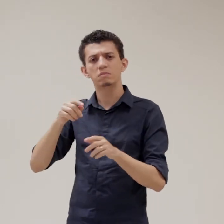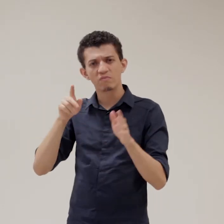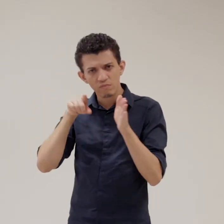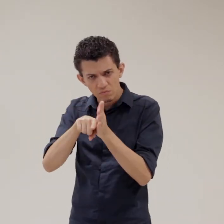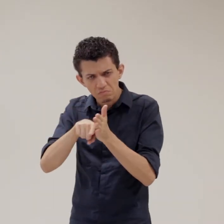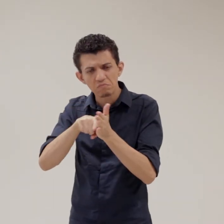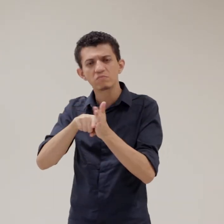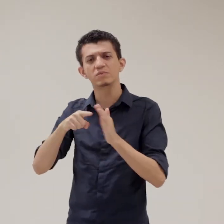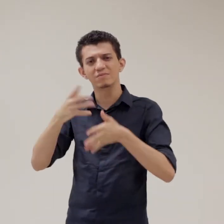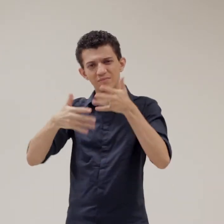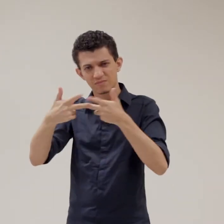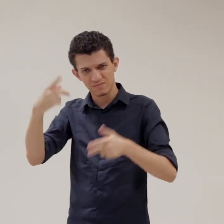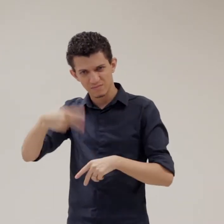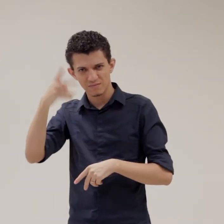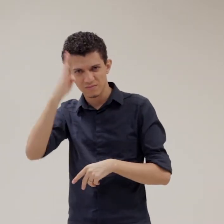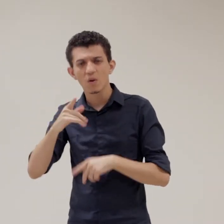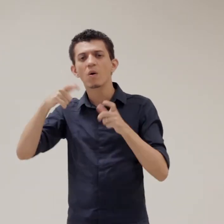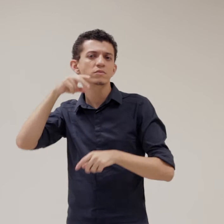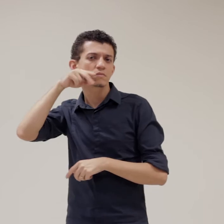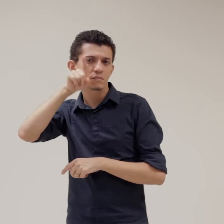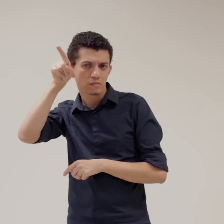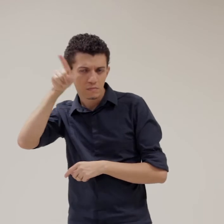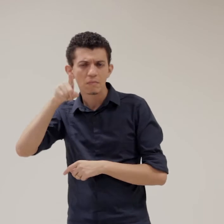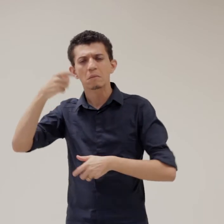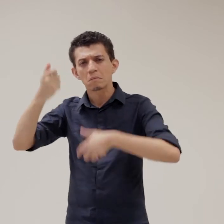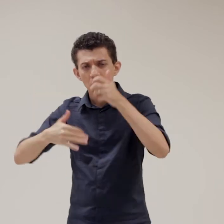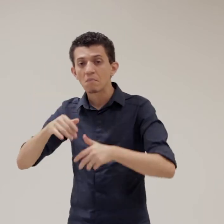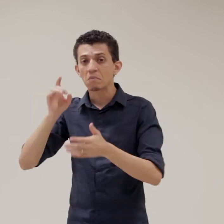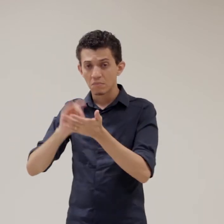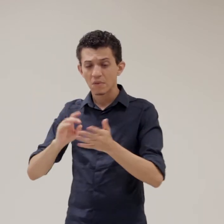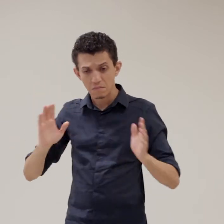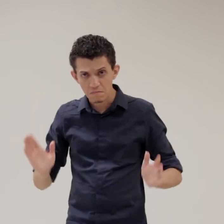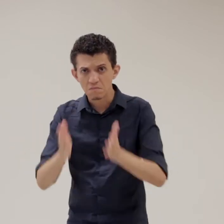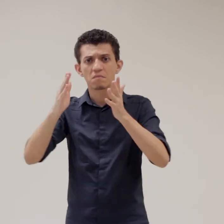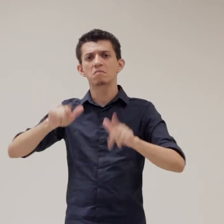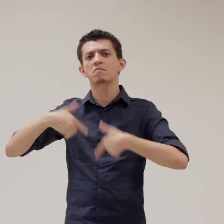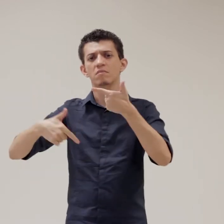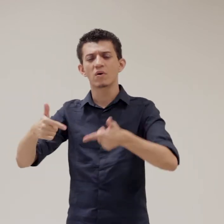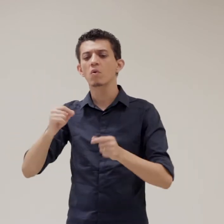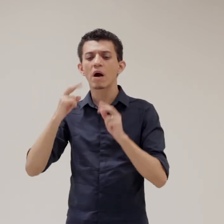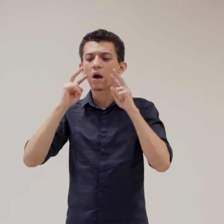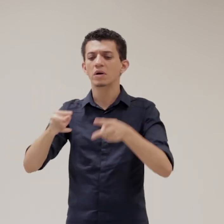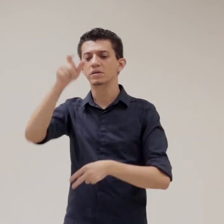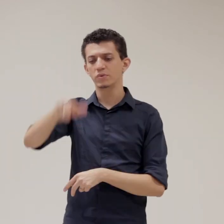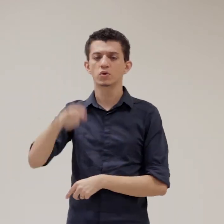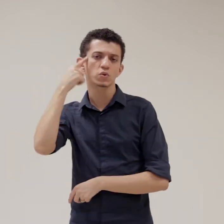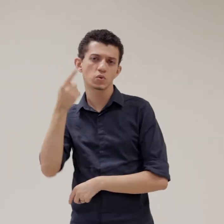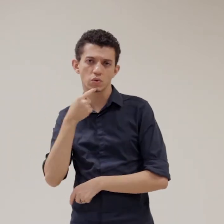era carinhosamente conhecido pelos brasileiros, aprendeu a Libras, na época chamada comumente de mímica, com os próprios surdos,